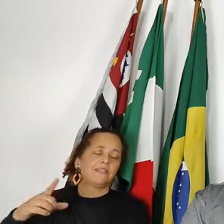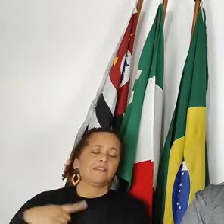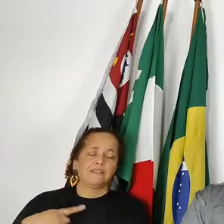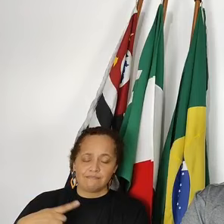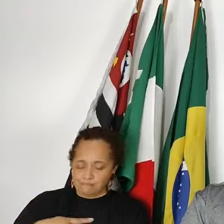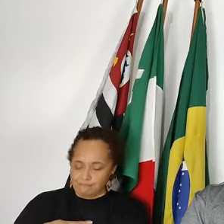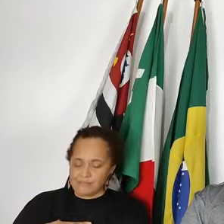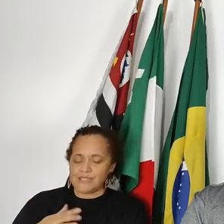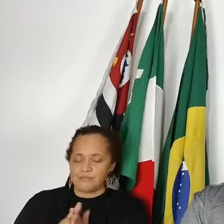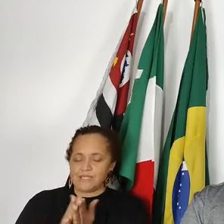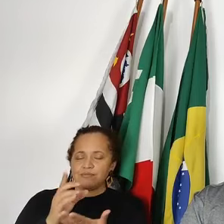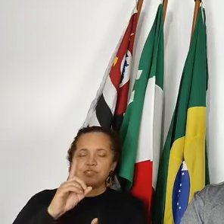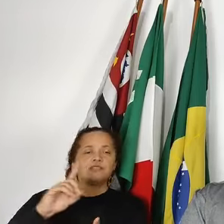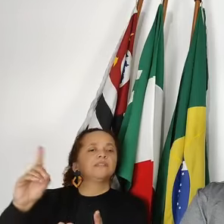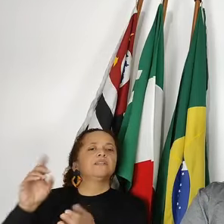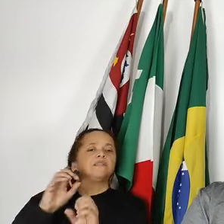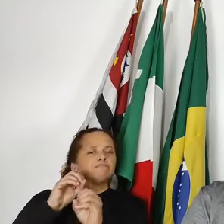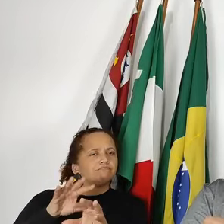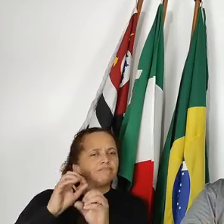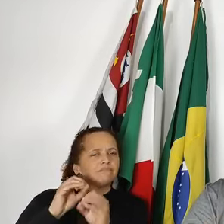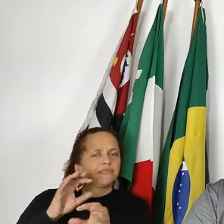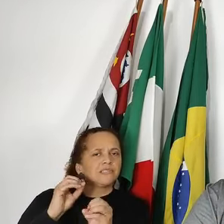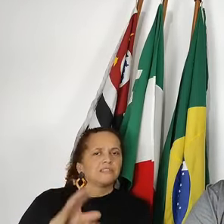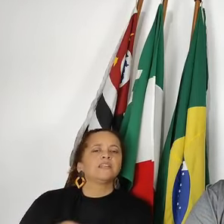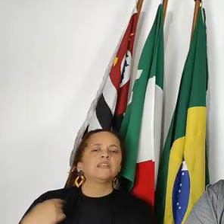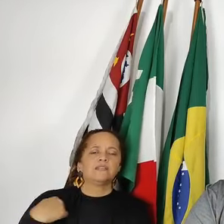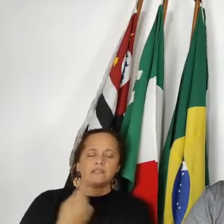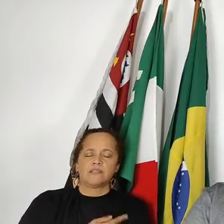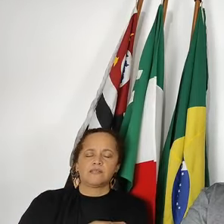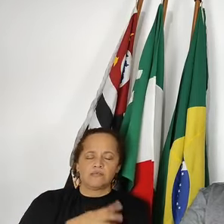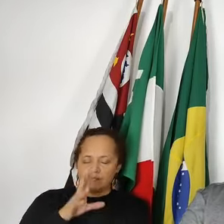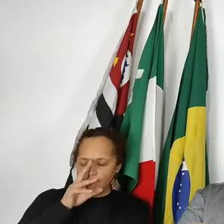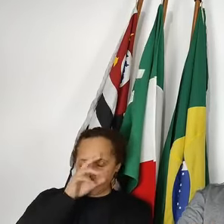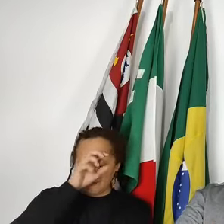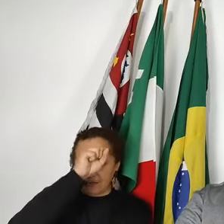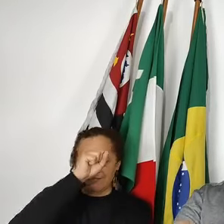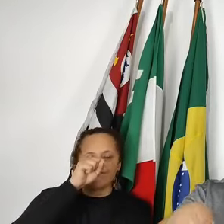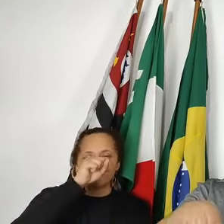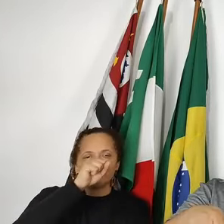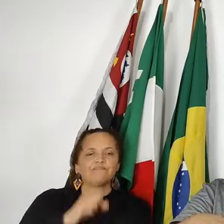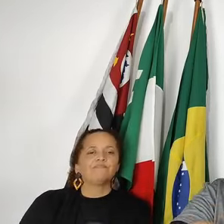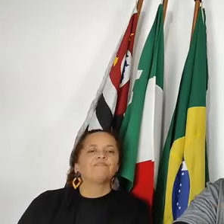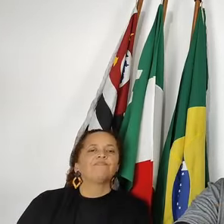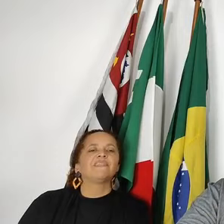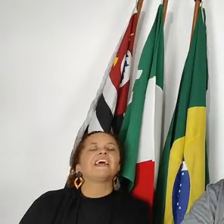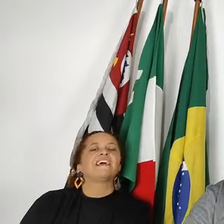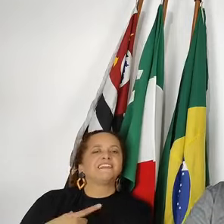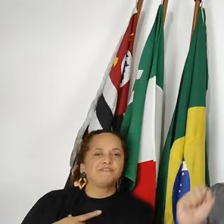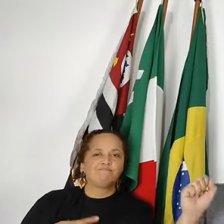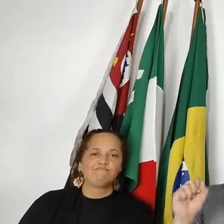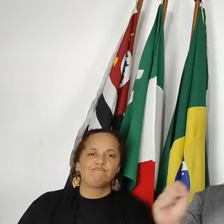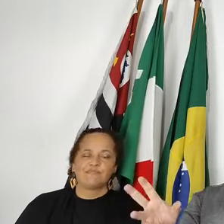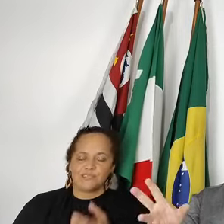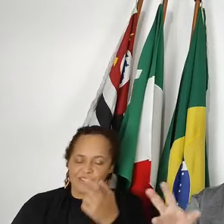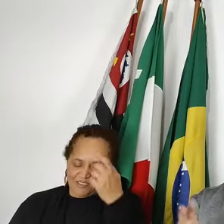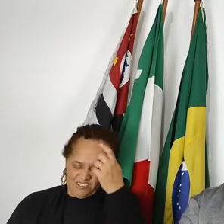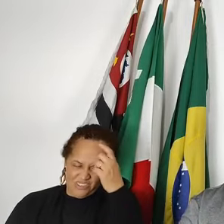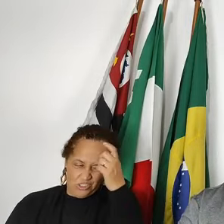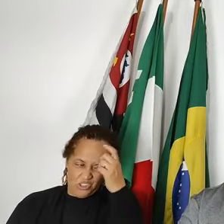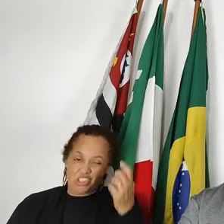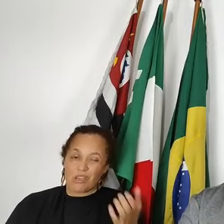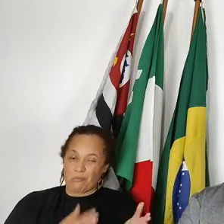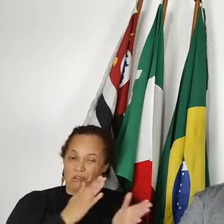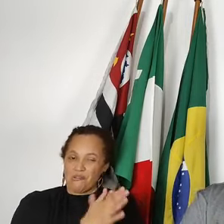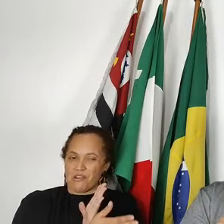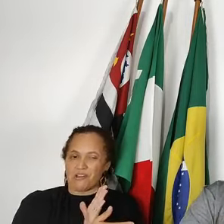8.000 promessas que vão combater isso. E é isso que vai nos fortalecer. Aí, com isso, nós resistimos o diabo e ele foge